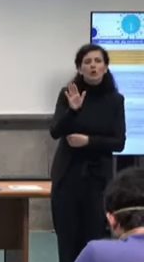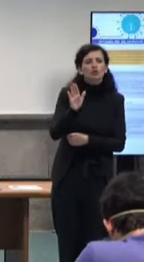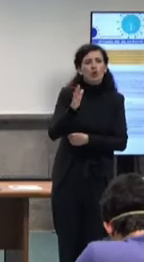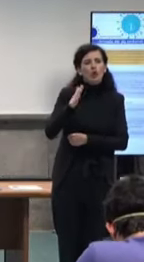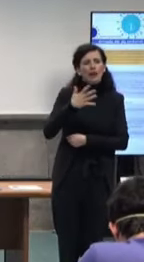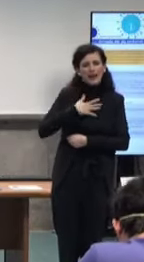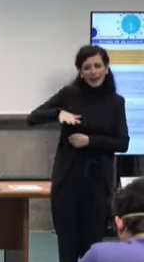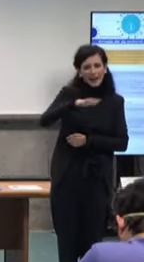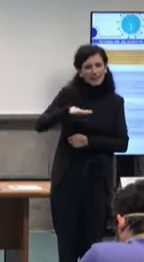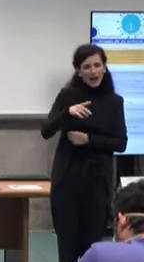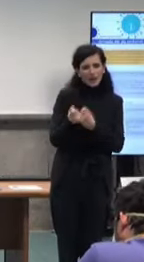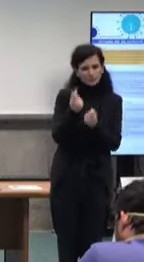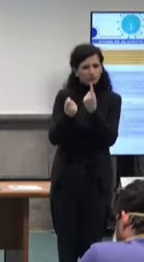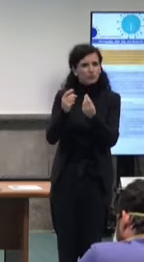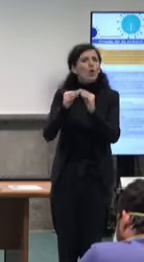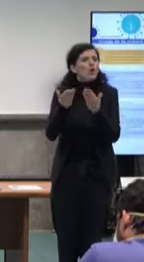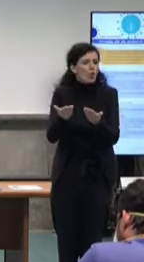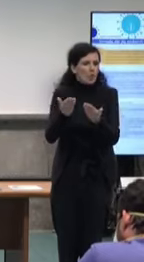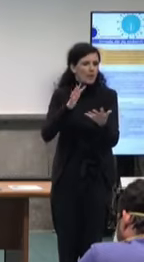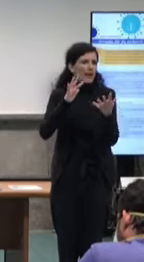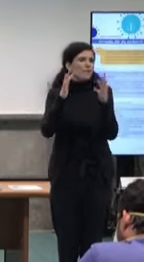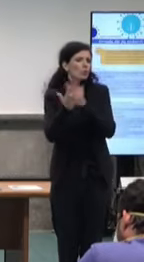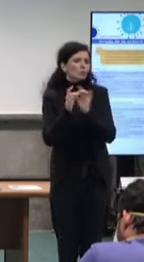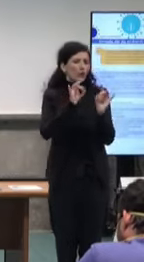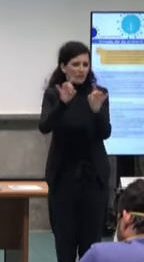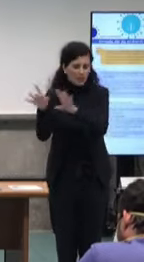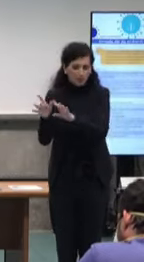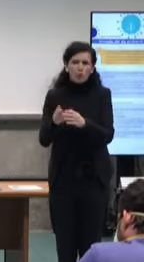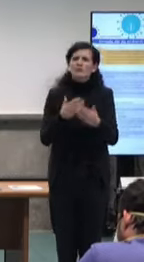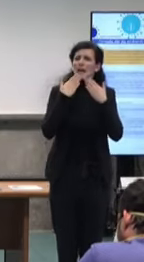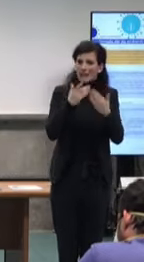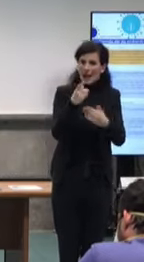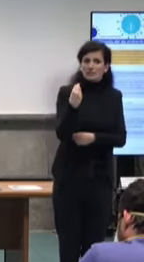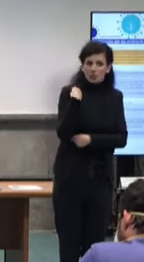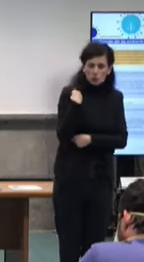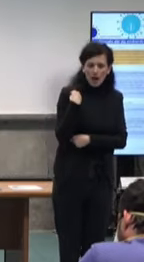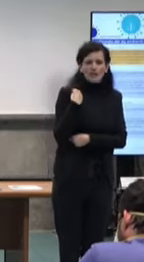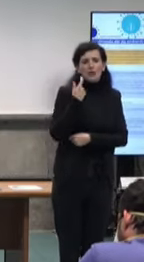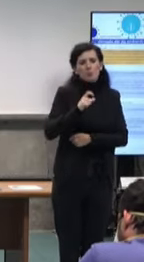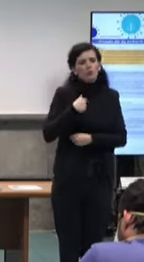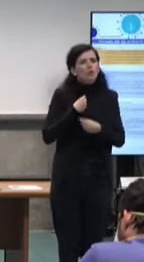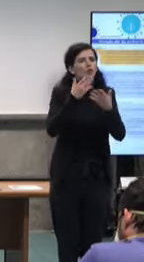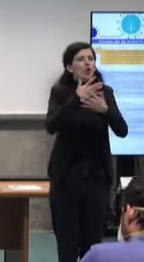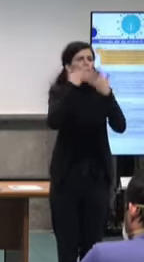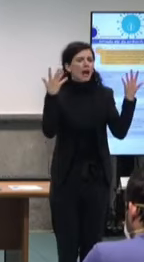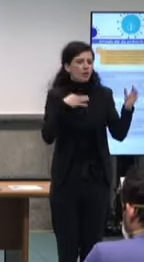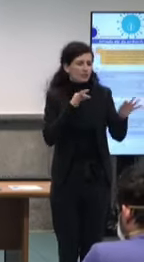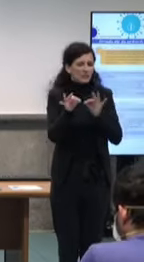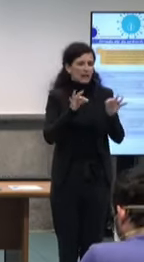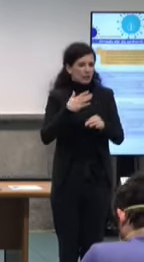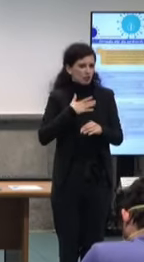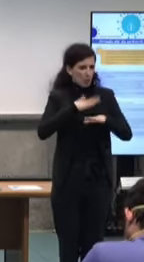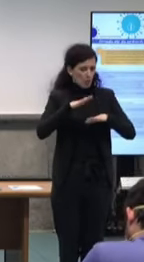domanda la ringrazio perché mi aiuta proprio a chiarire le strategie su cui stiamo lavorando i dati che abbiamo presentato oggi